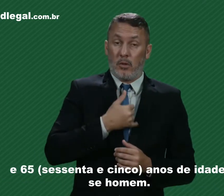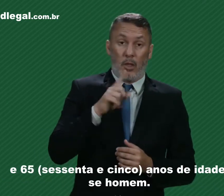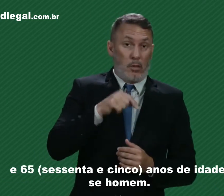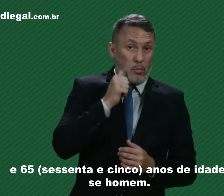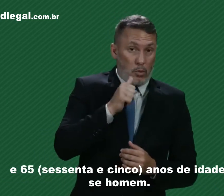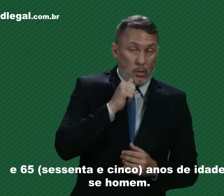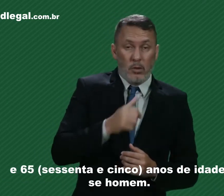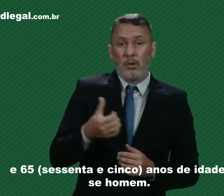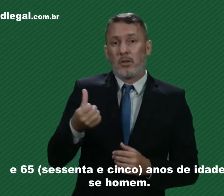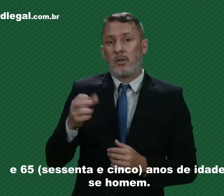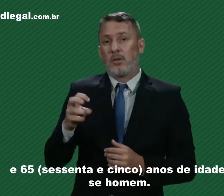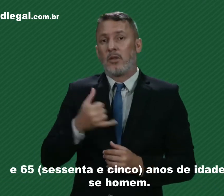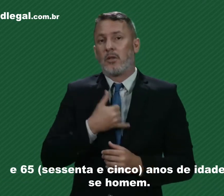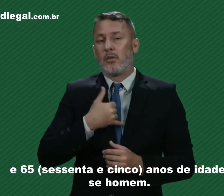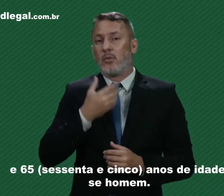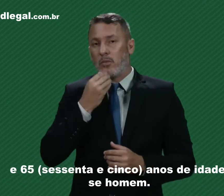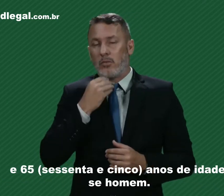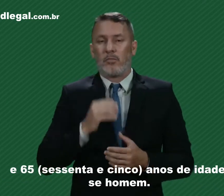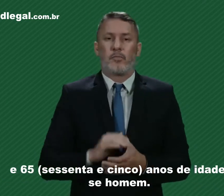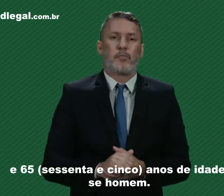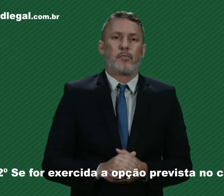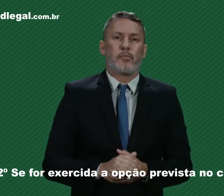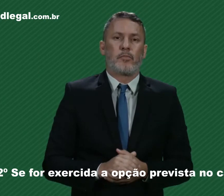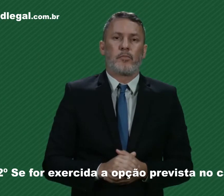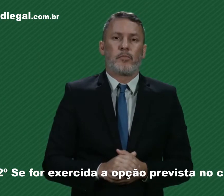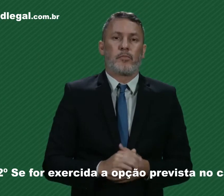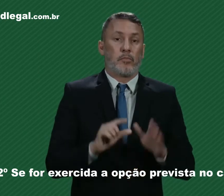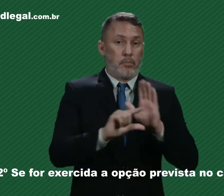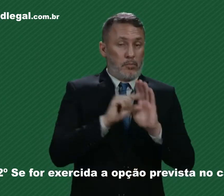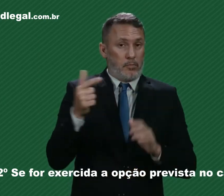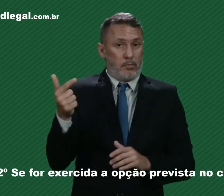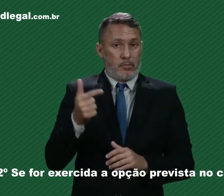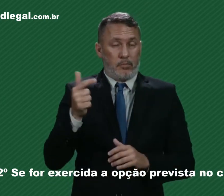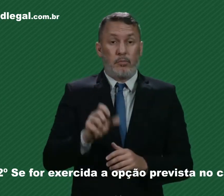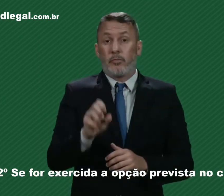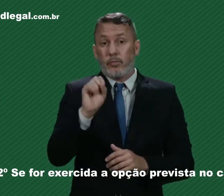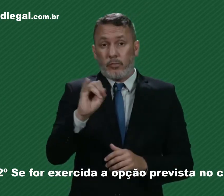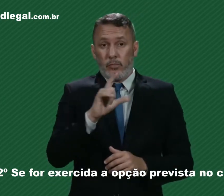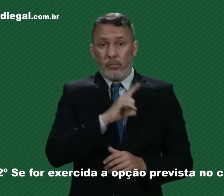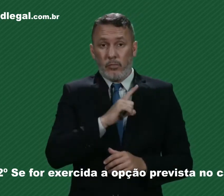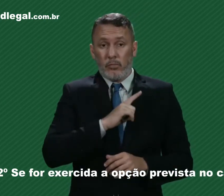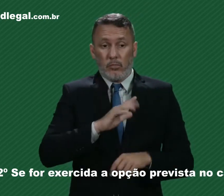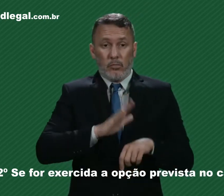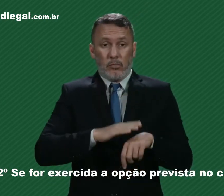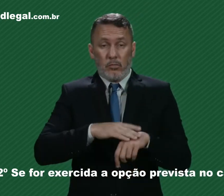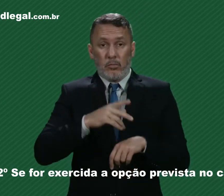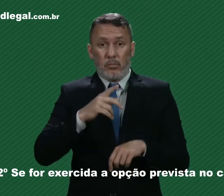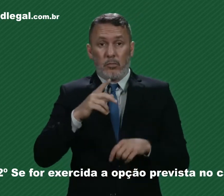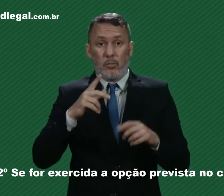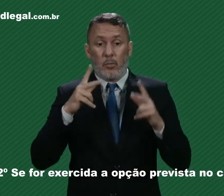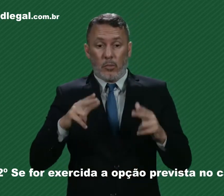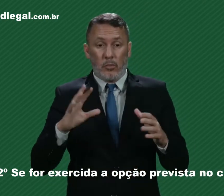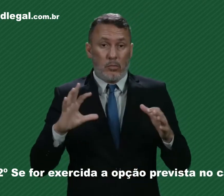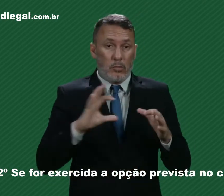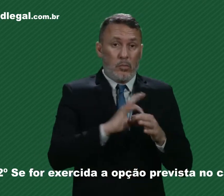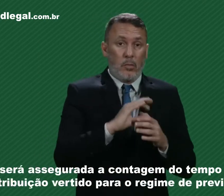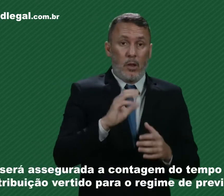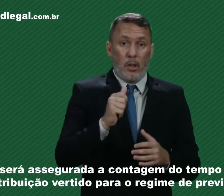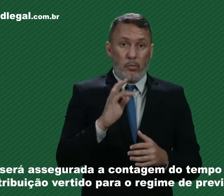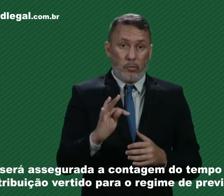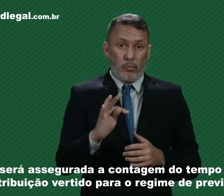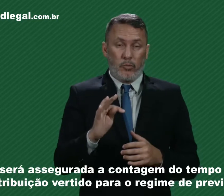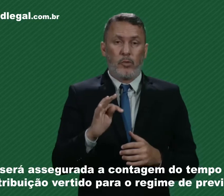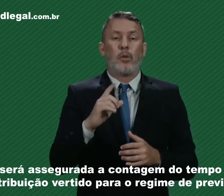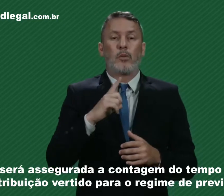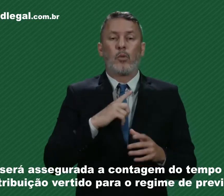e 65 anos de idade se homem. Parágrafo 2º. Se for exercida a opção prevista no caput,